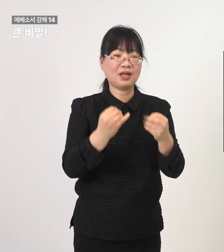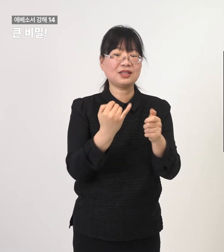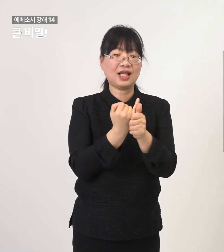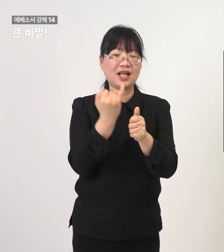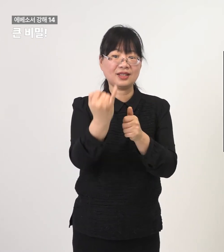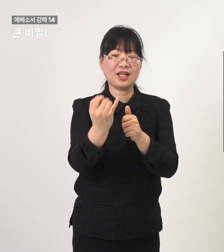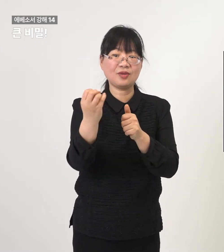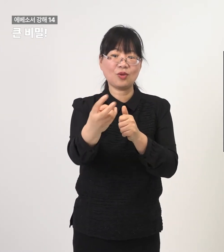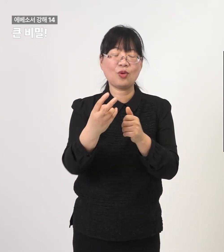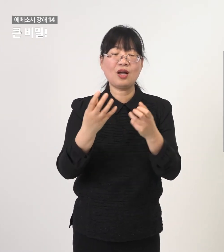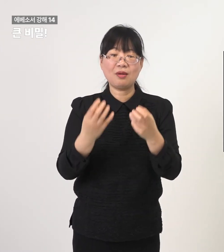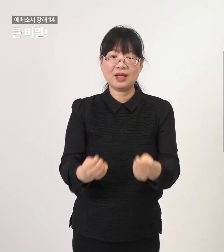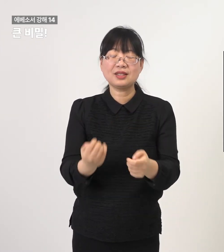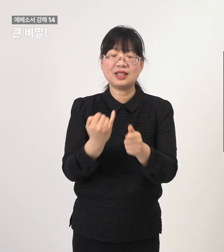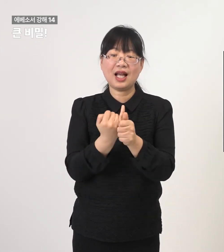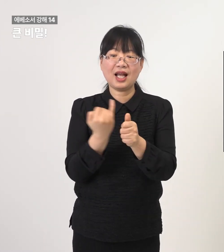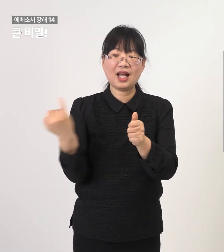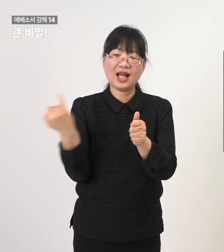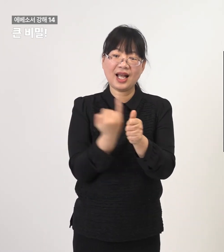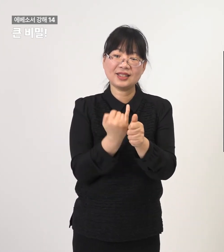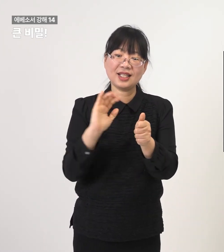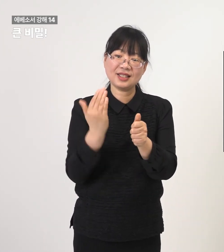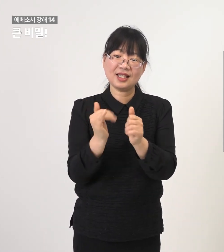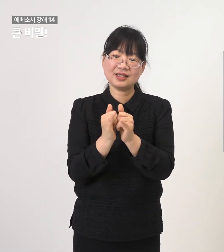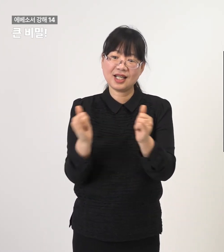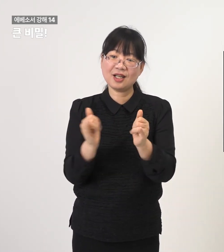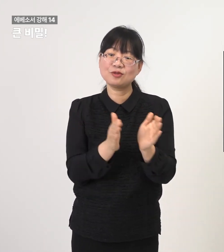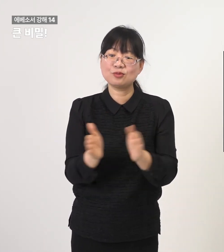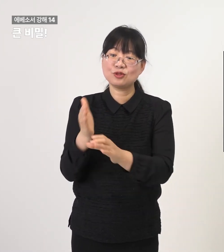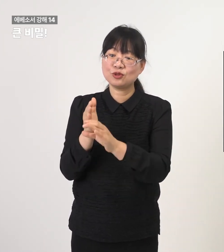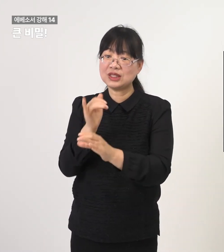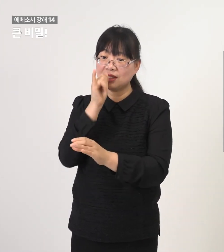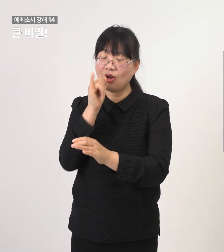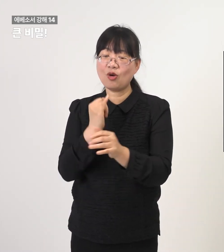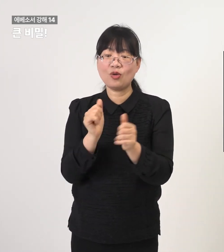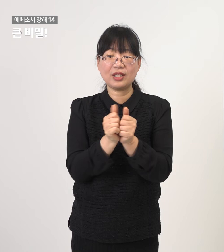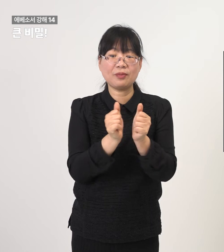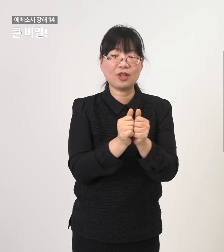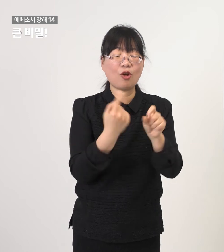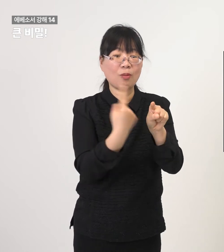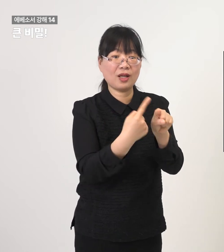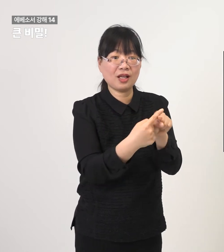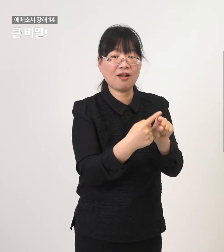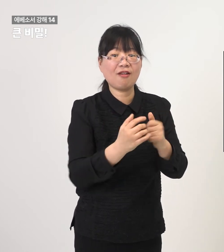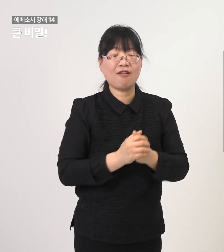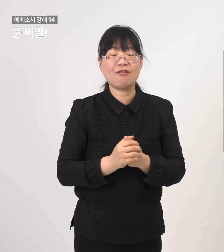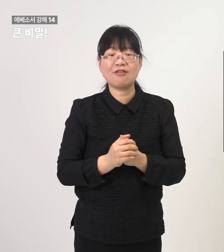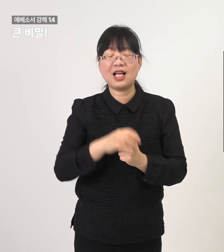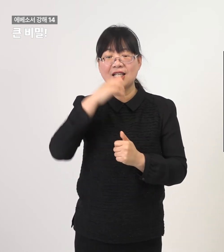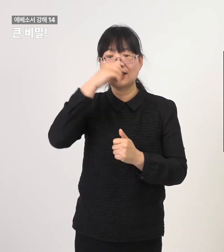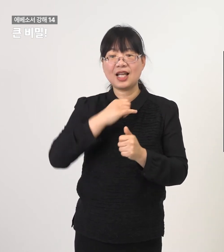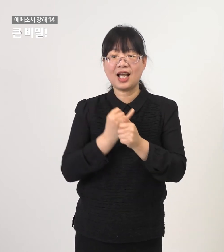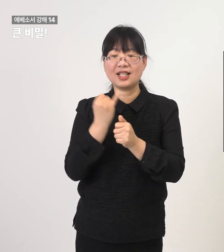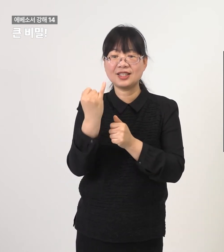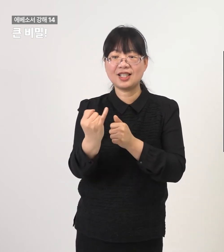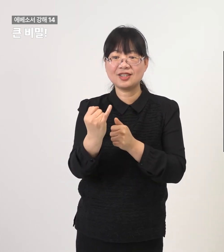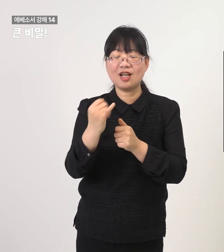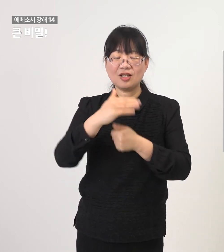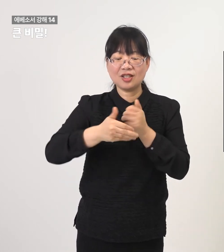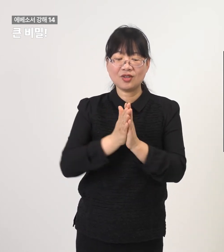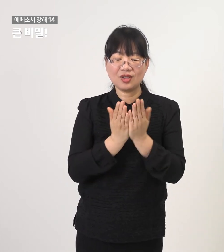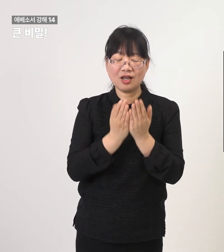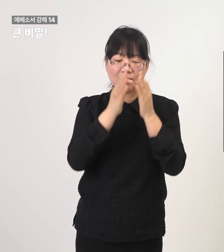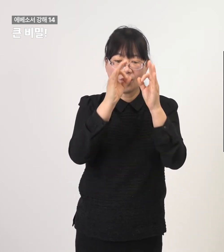아내분들이, 또 이제 아내가 될 분들이 앉아 계시지만 또 남자분들도 마찬가지예요. 그저 아내를